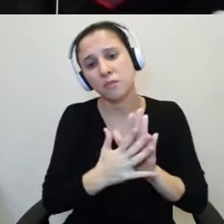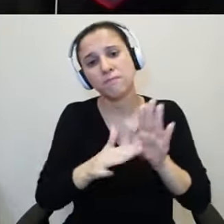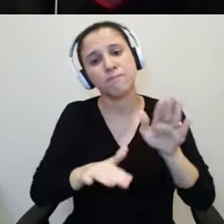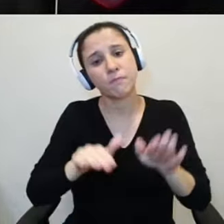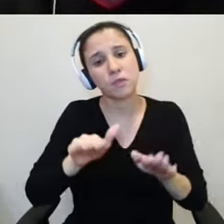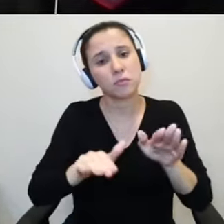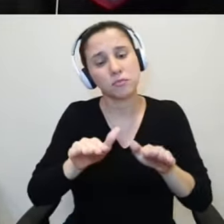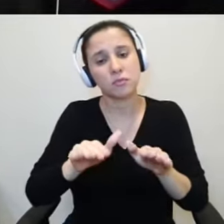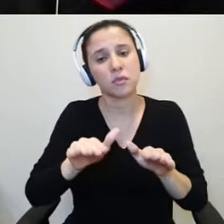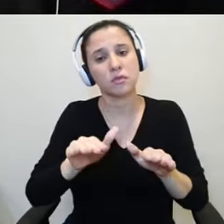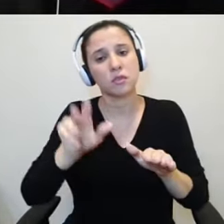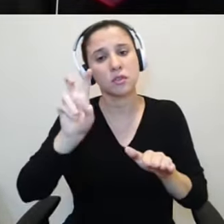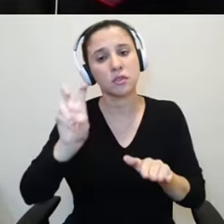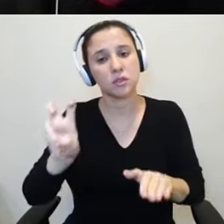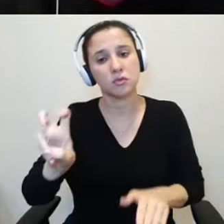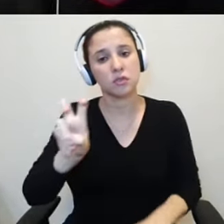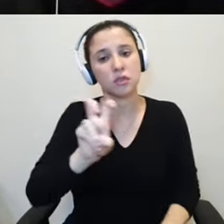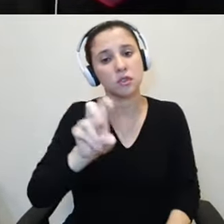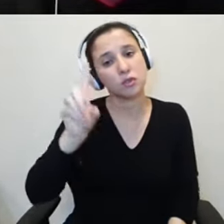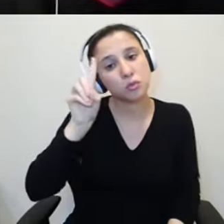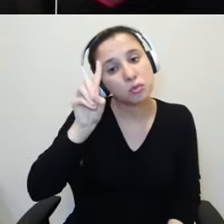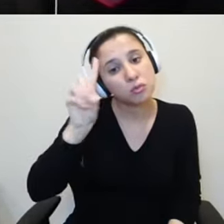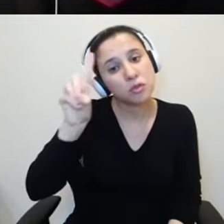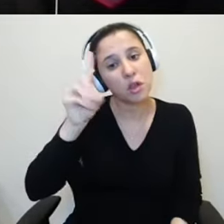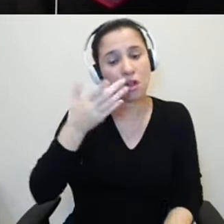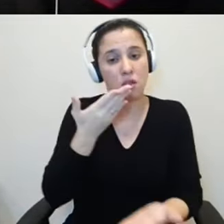se continuar essa previsão. Porque